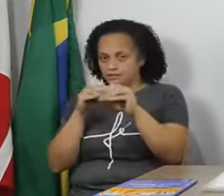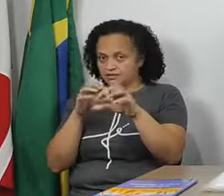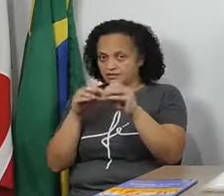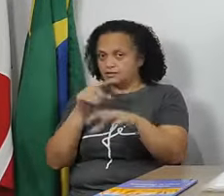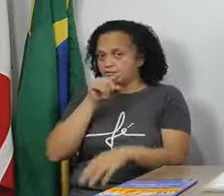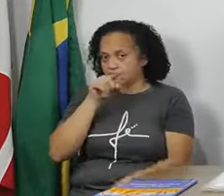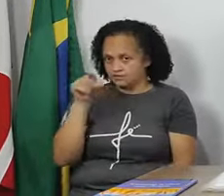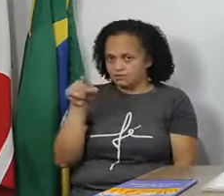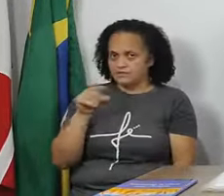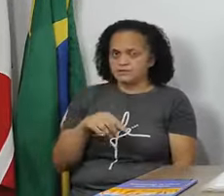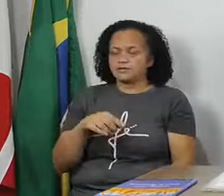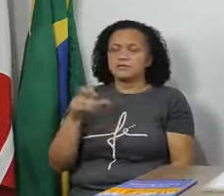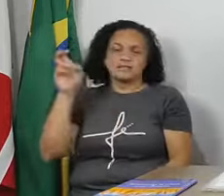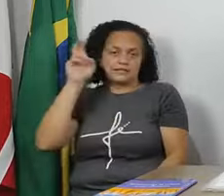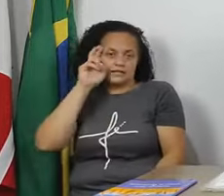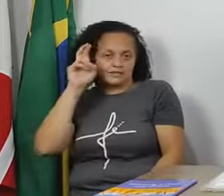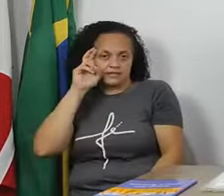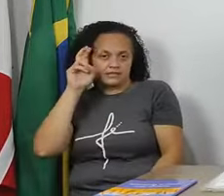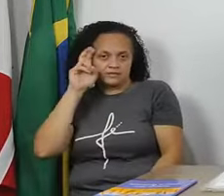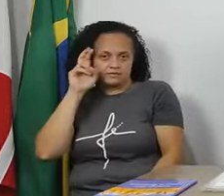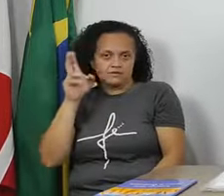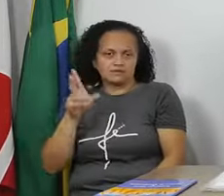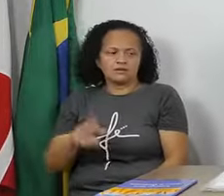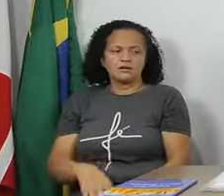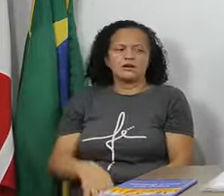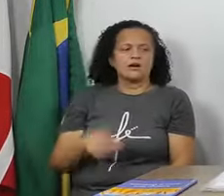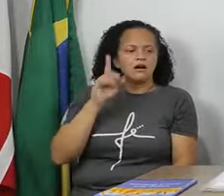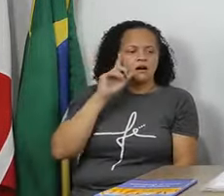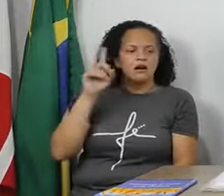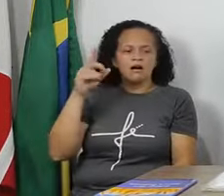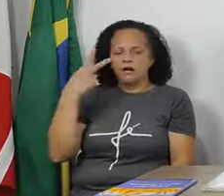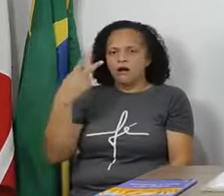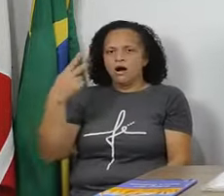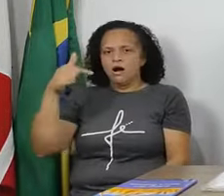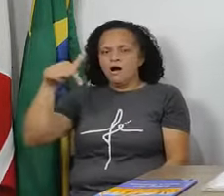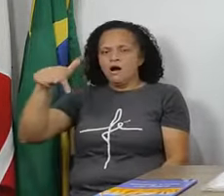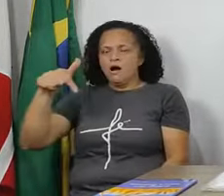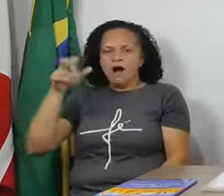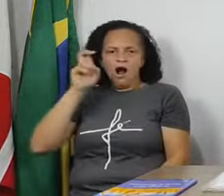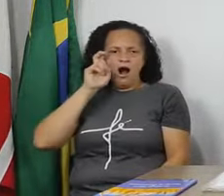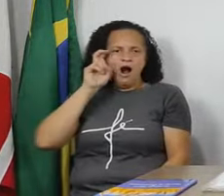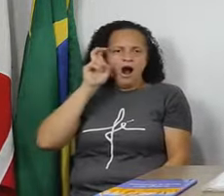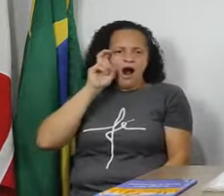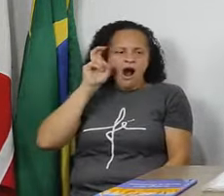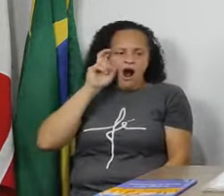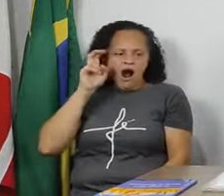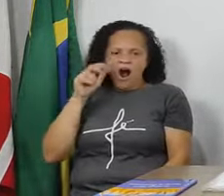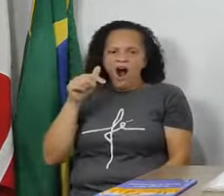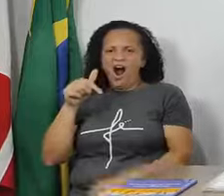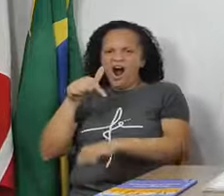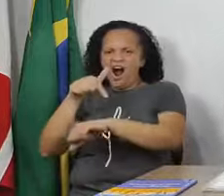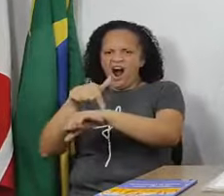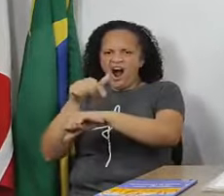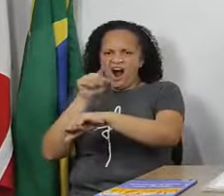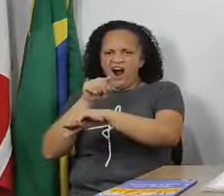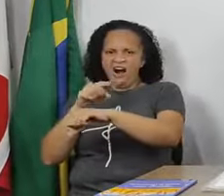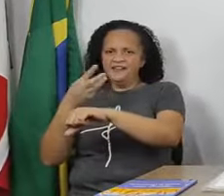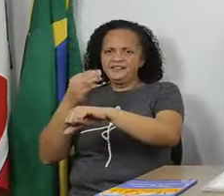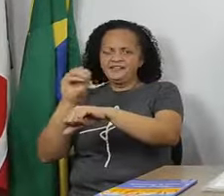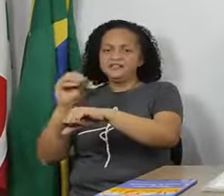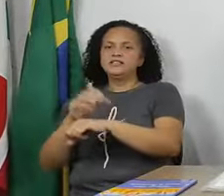você, depois de amanhã, dia 27, quinta-feira, 7h30 da noite. Não